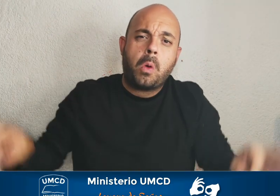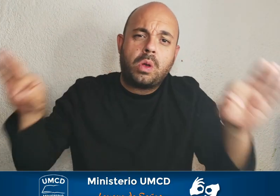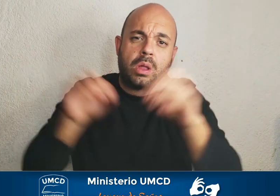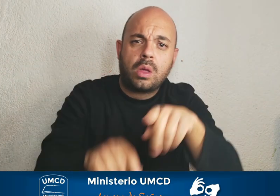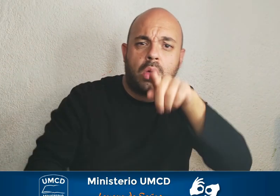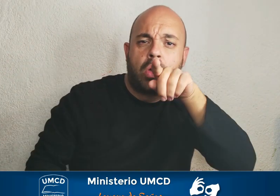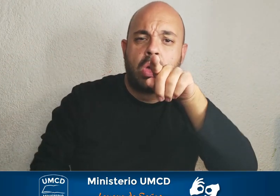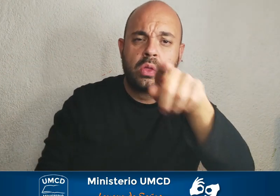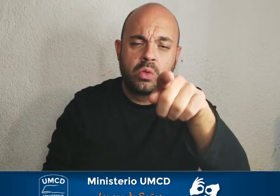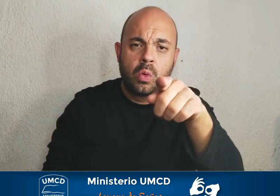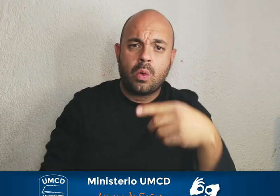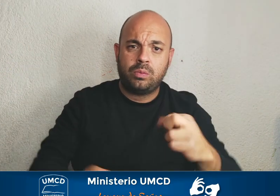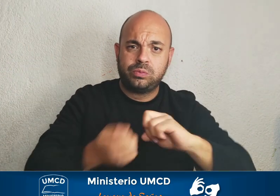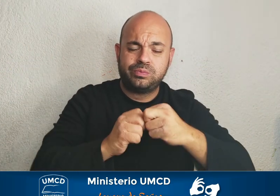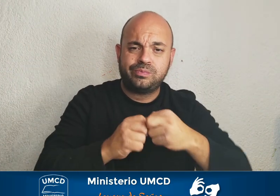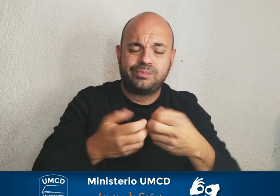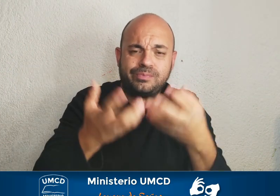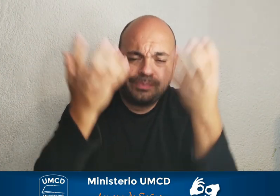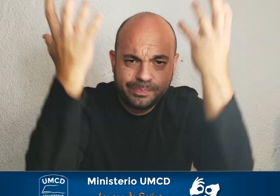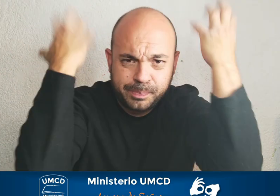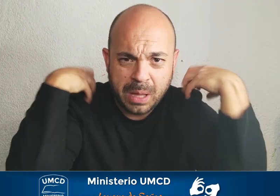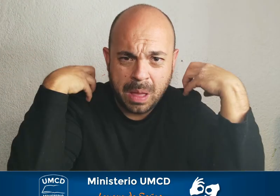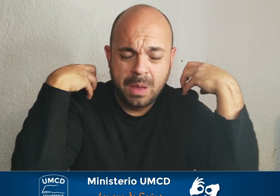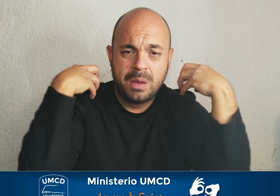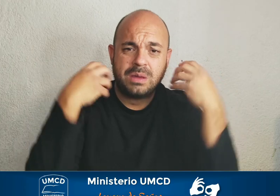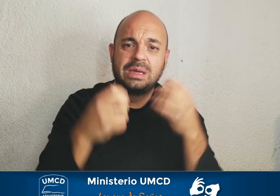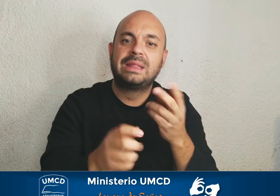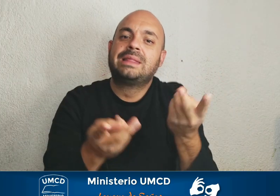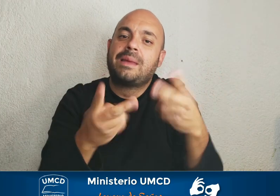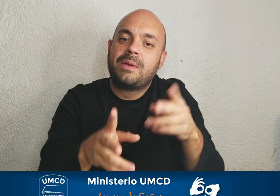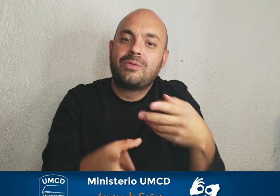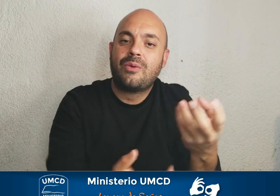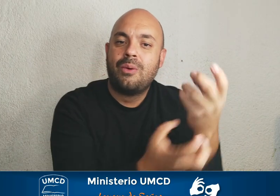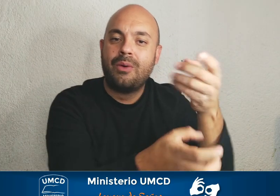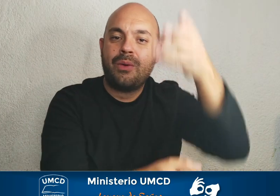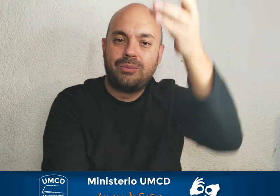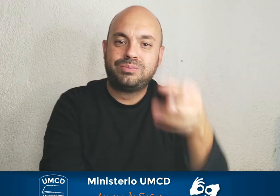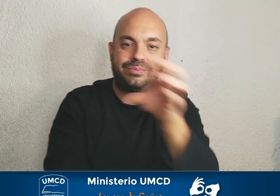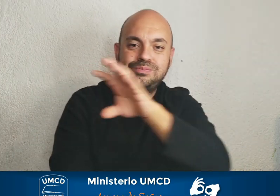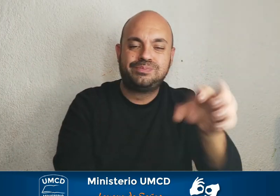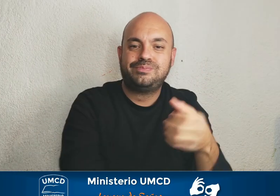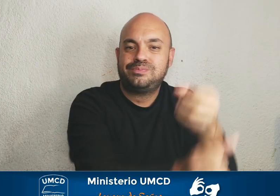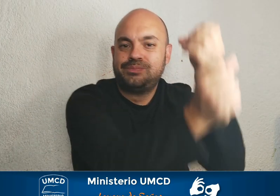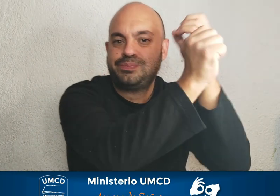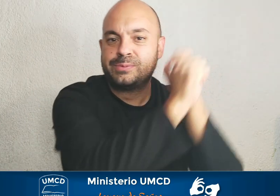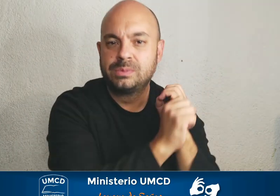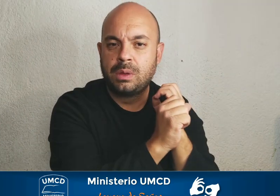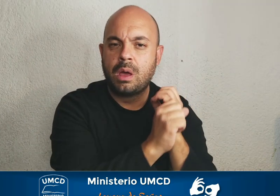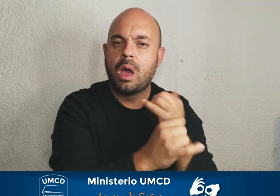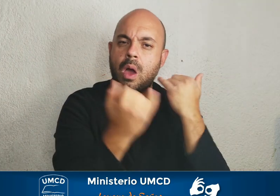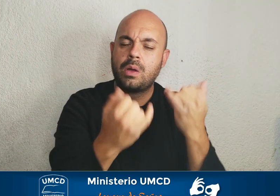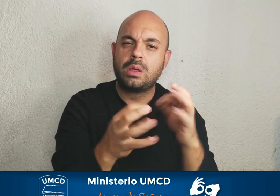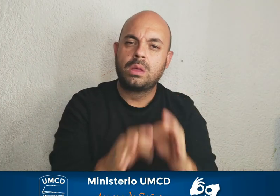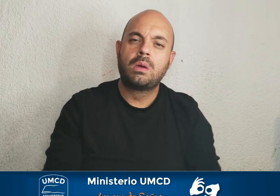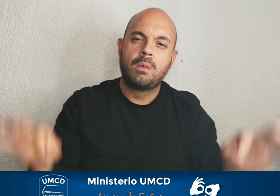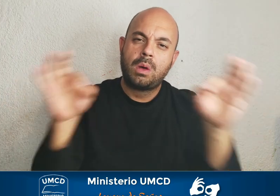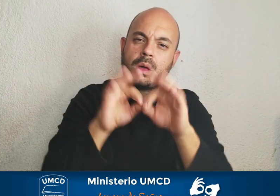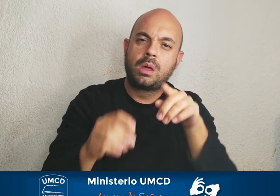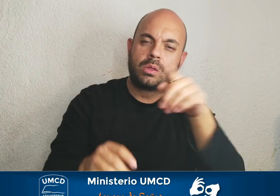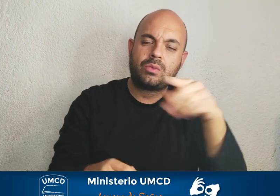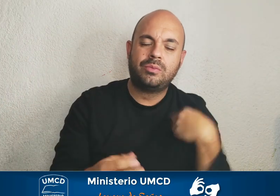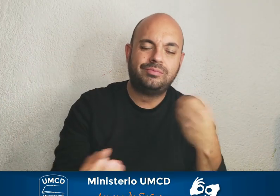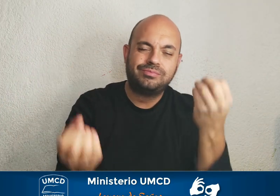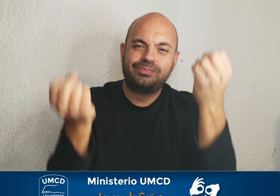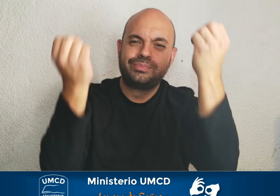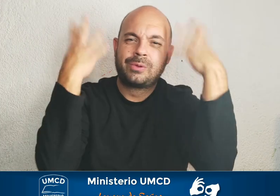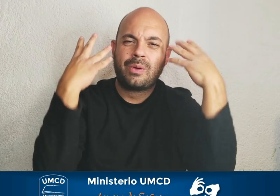a sí mismo. Para poder seguir al Señor Jesucristo, nosotros tenemos que tomar la decisión de dejar atrás nuestros